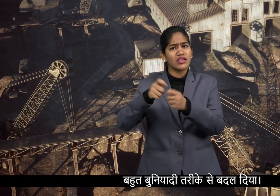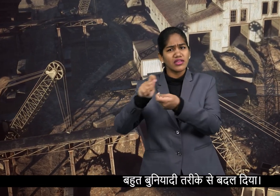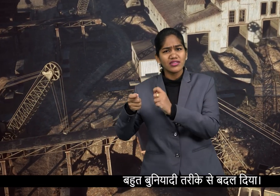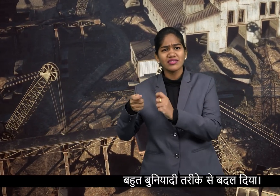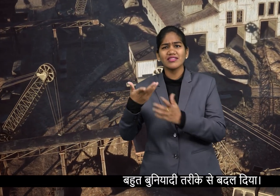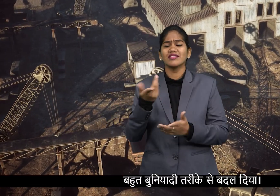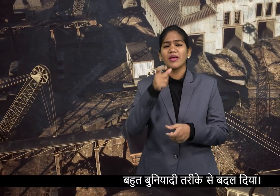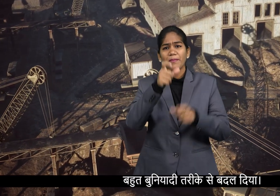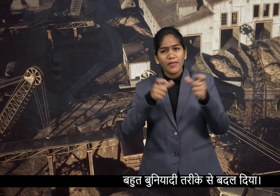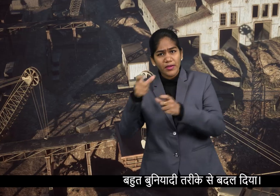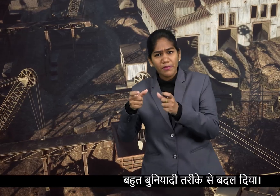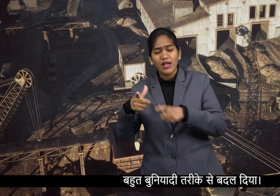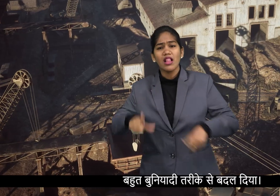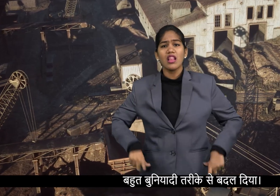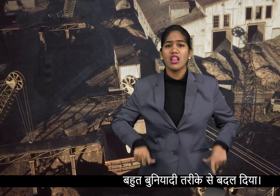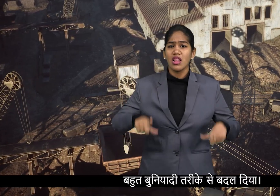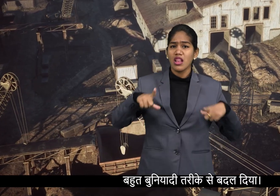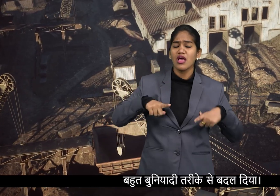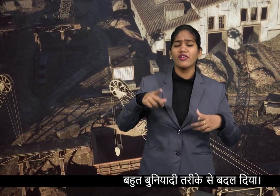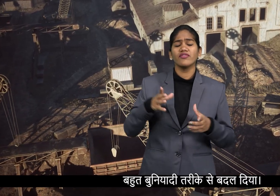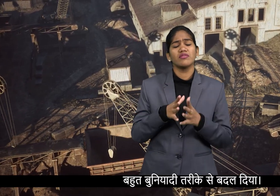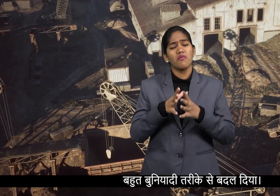से बदल दिया।